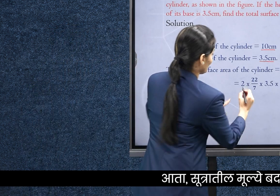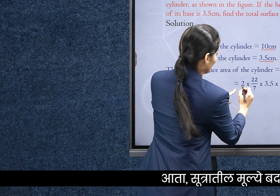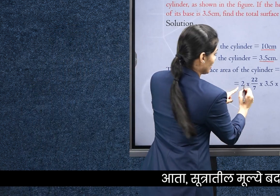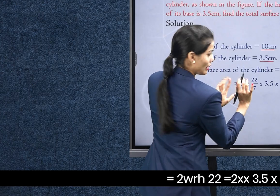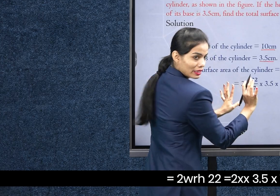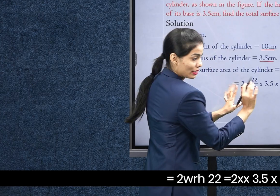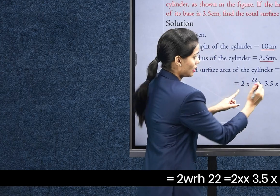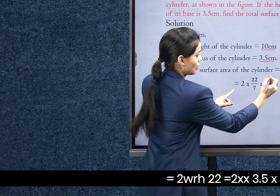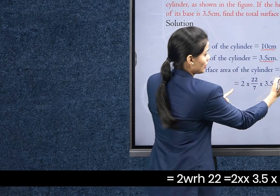बरोबर